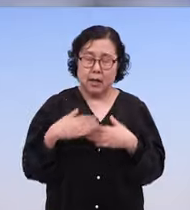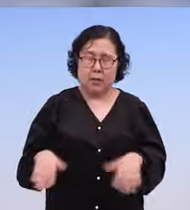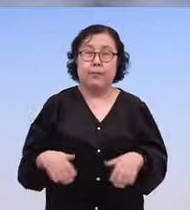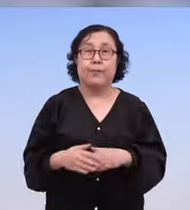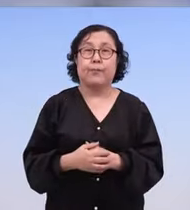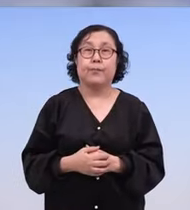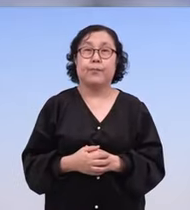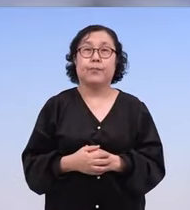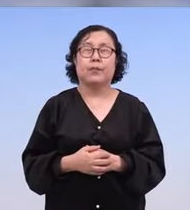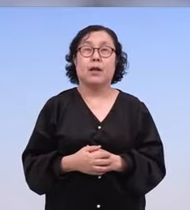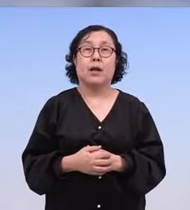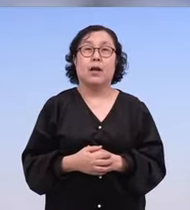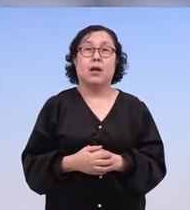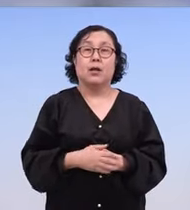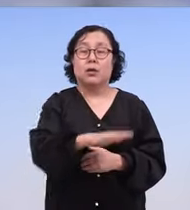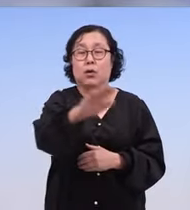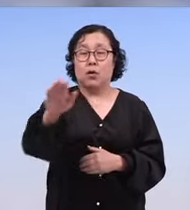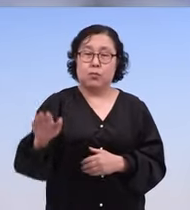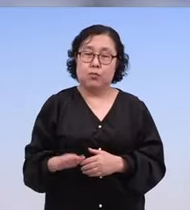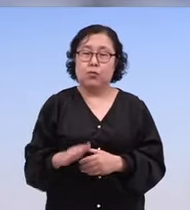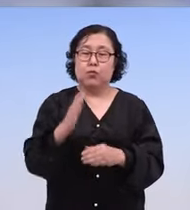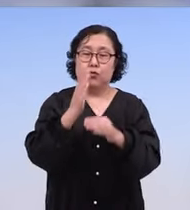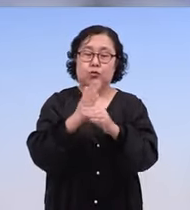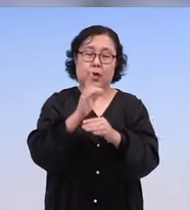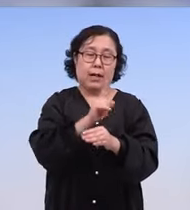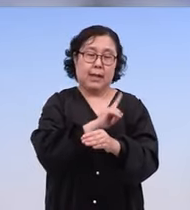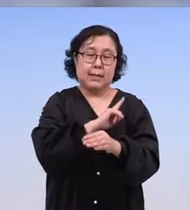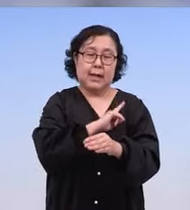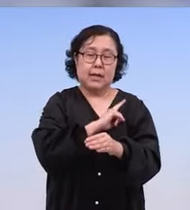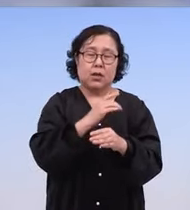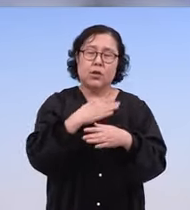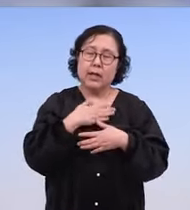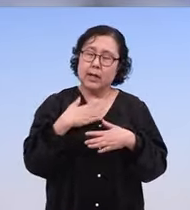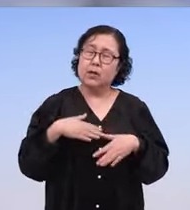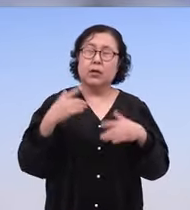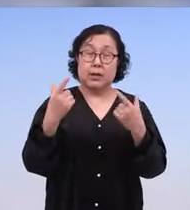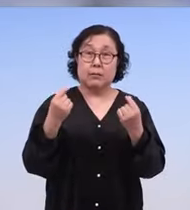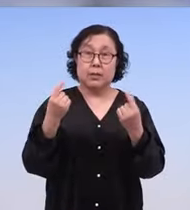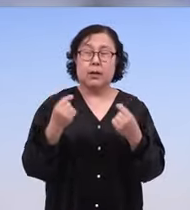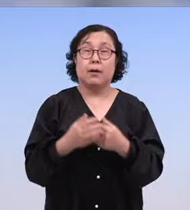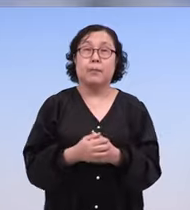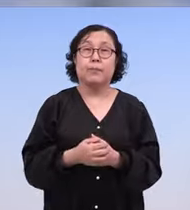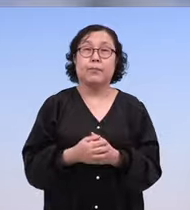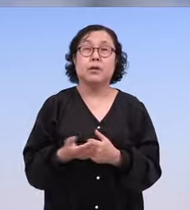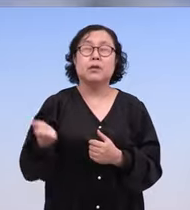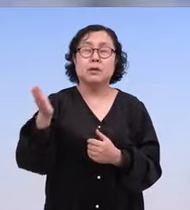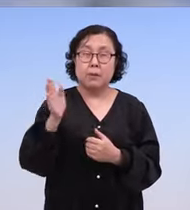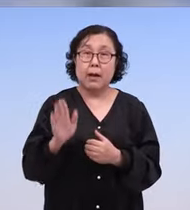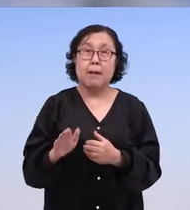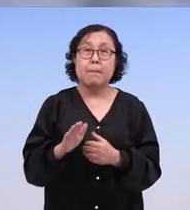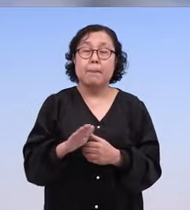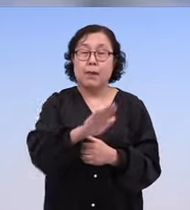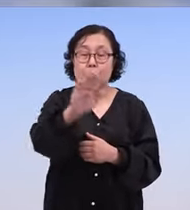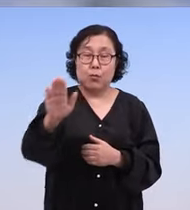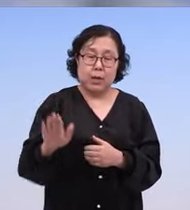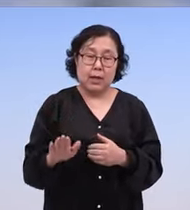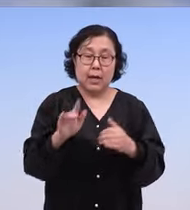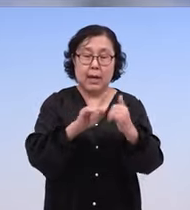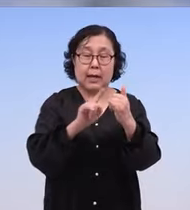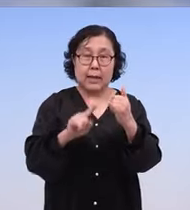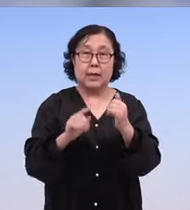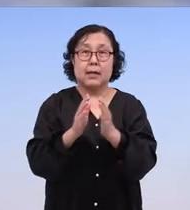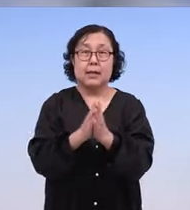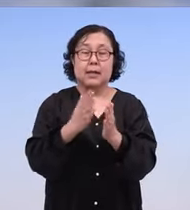연약한, 아마 제일 연약할 거예요. 그래서 목사로 세우셨을 것 같아요. 그러나